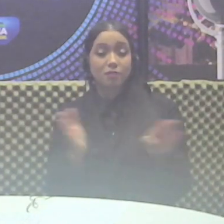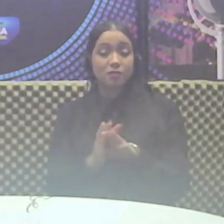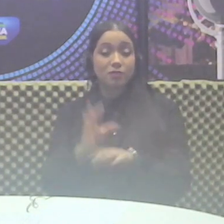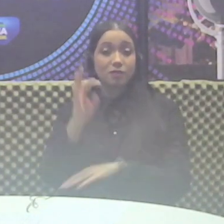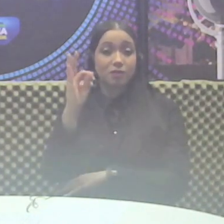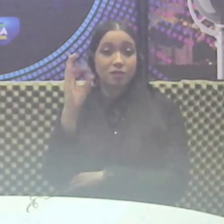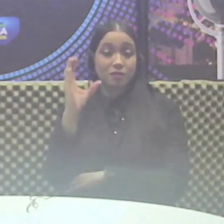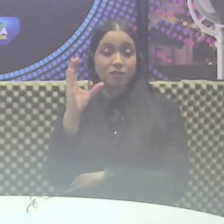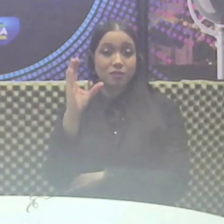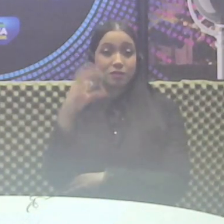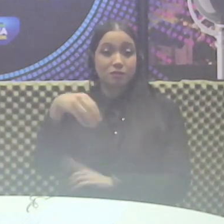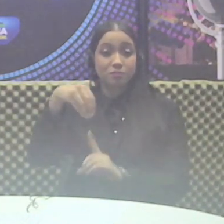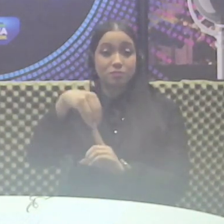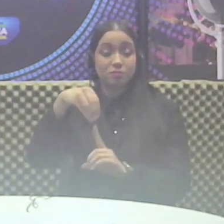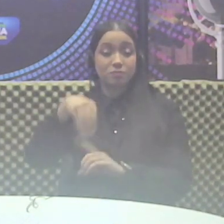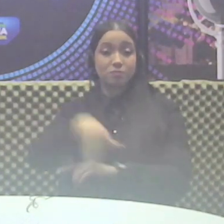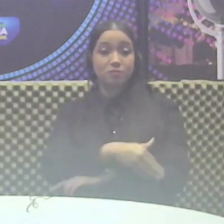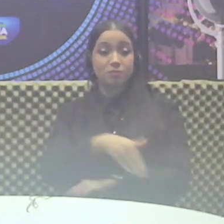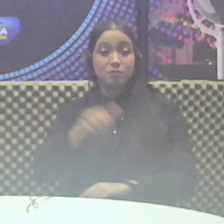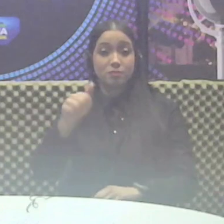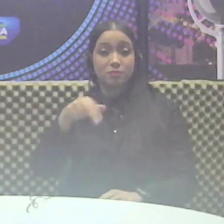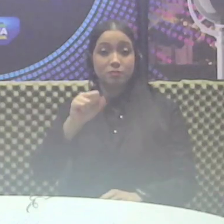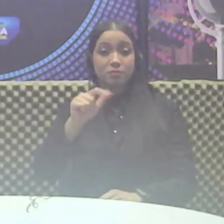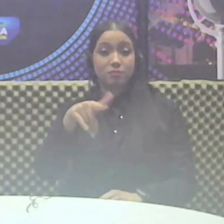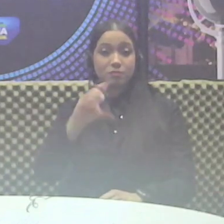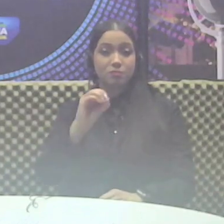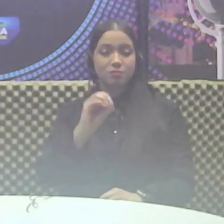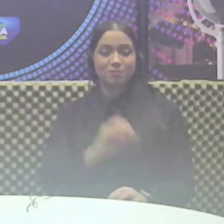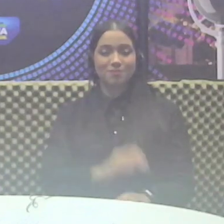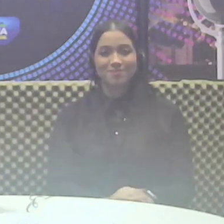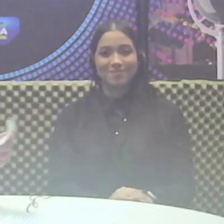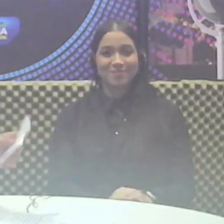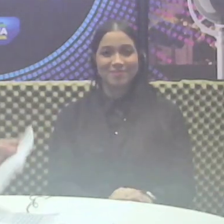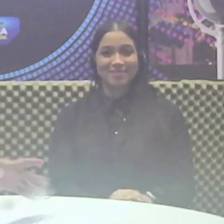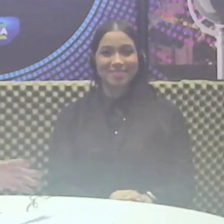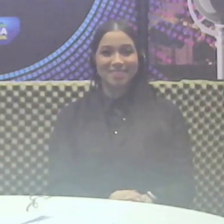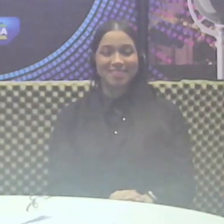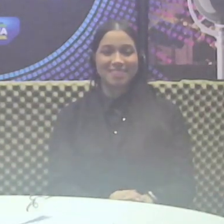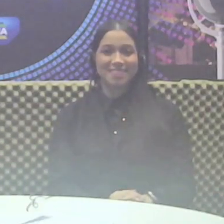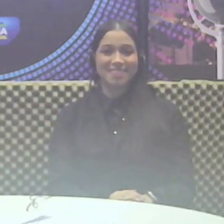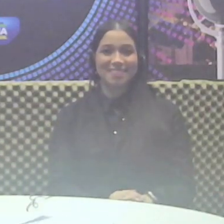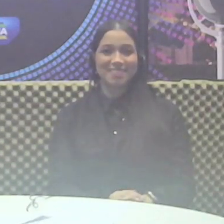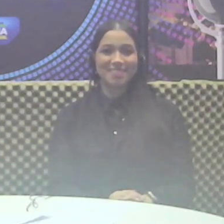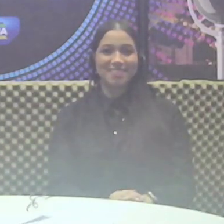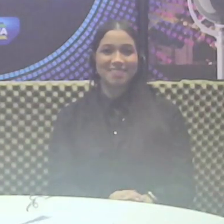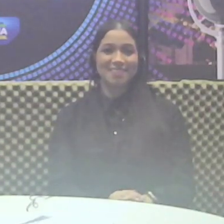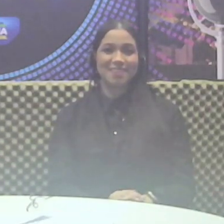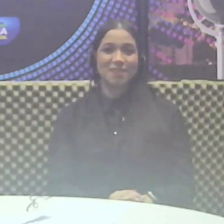Central, com embarque pela Avenida Anselmo Alves dos Santos.